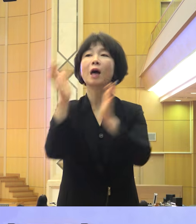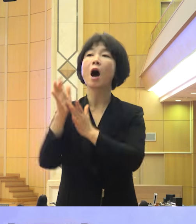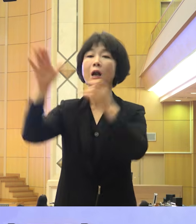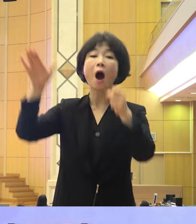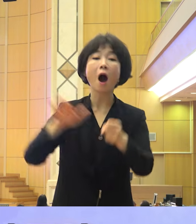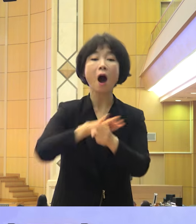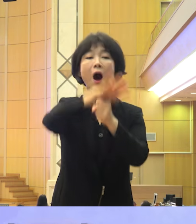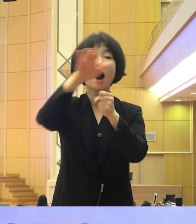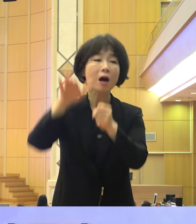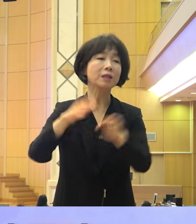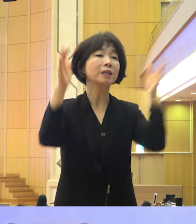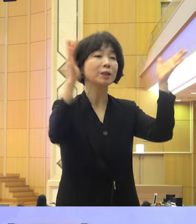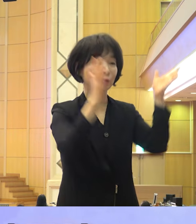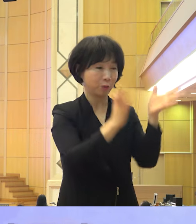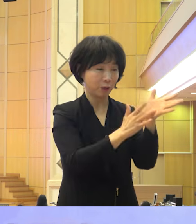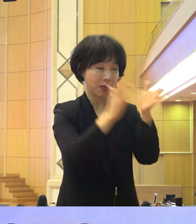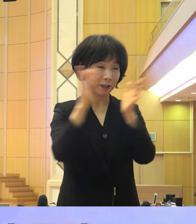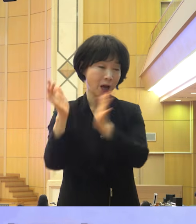예수의